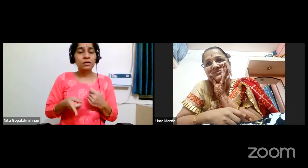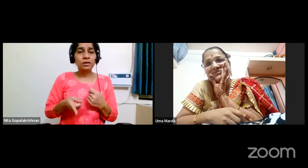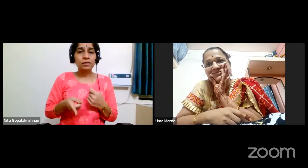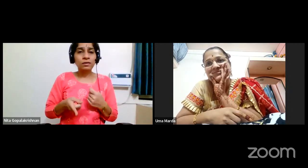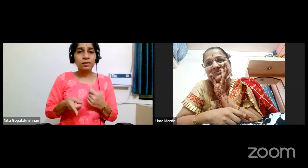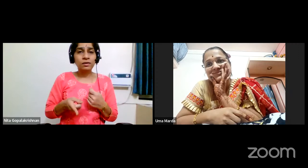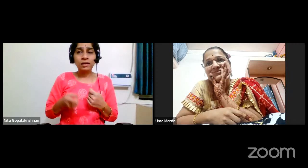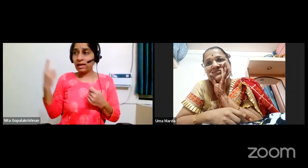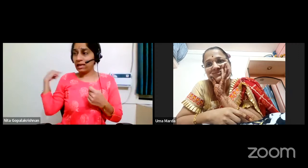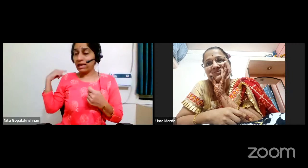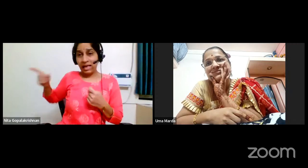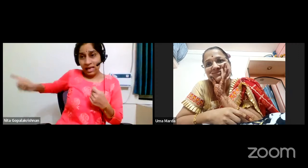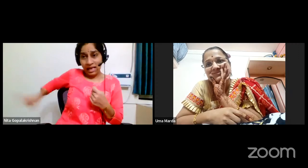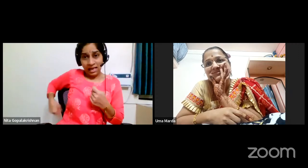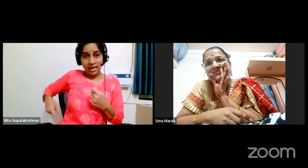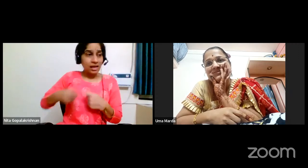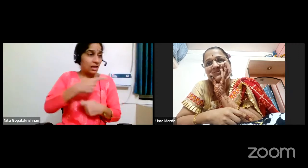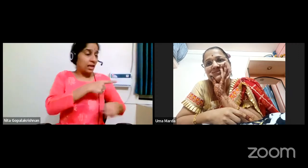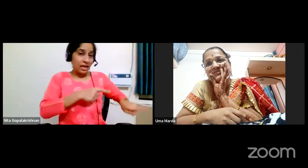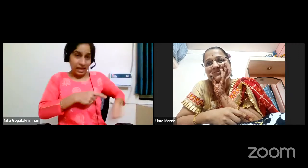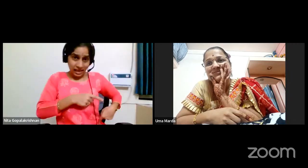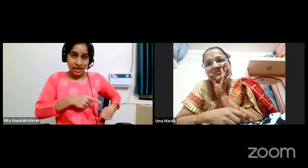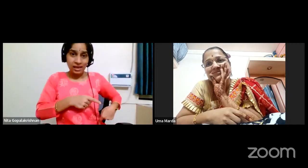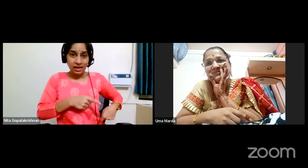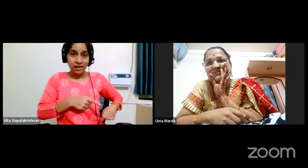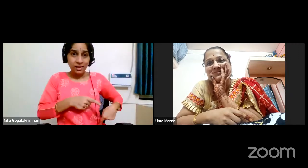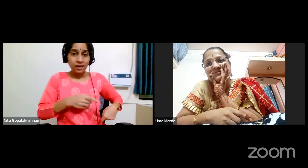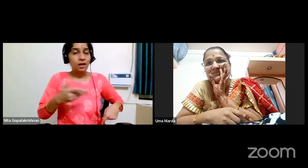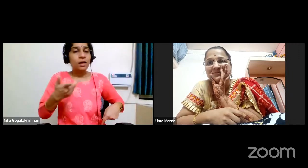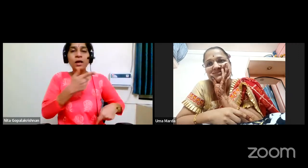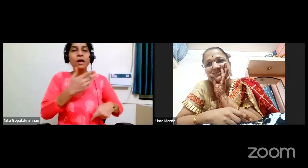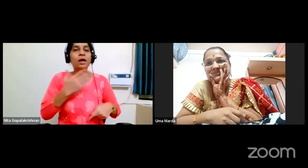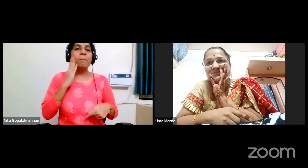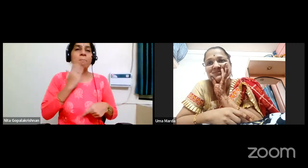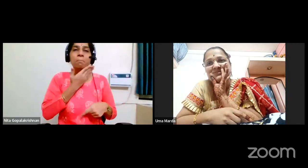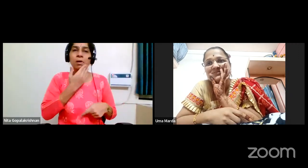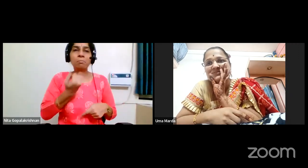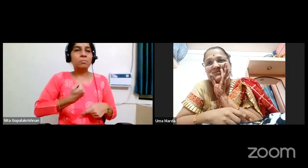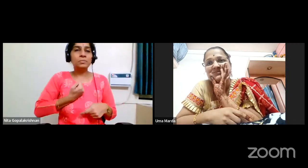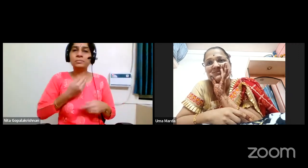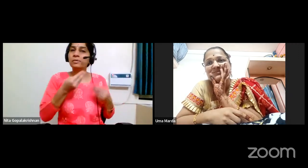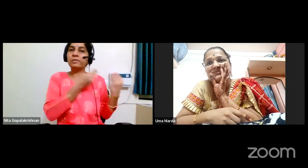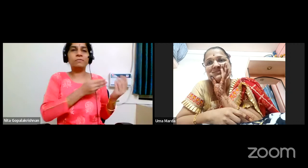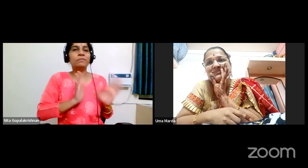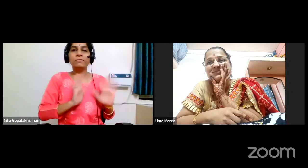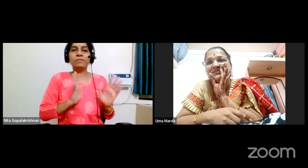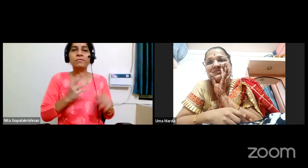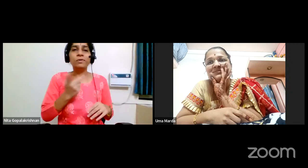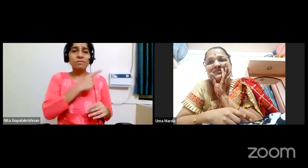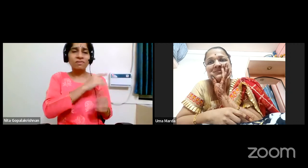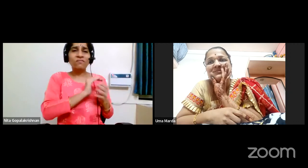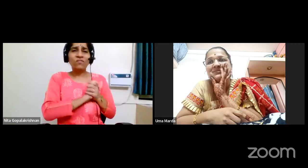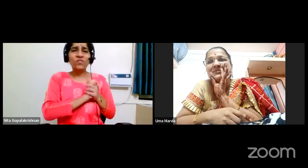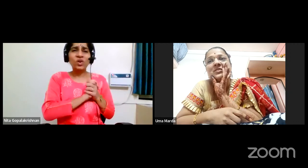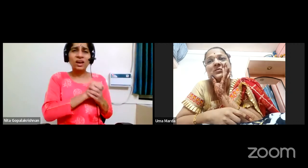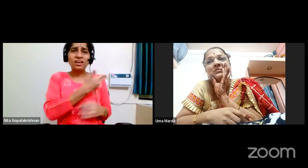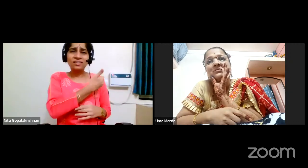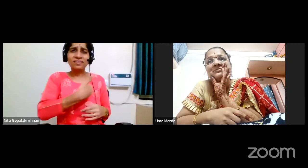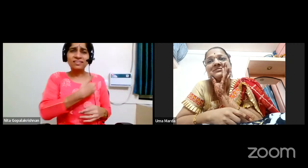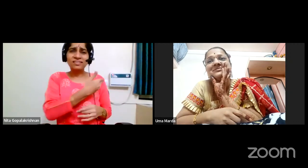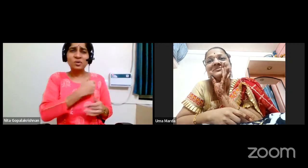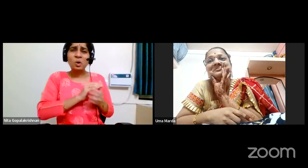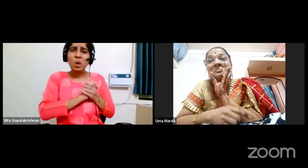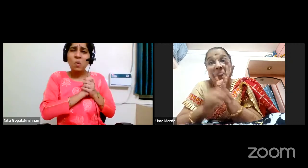इसलिए अर्जुन को कोई भी पाप नहीं लगा। भगवान सभी पापों को, जब कोई भगवान पे पूर्ण रूप